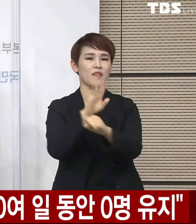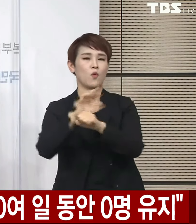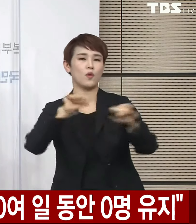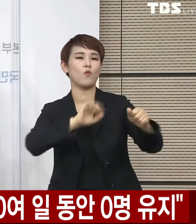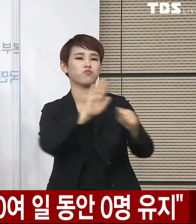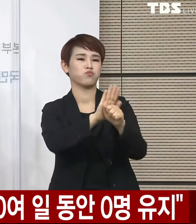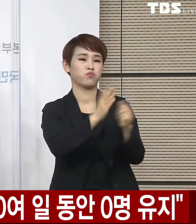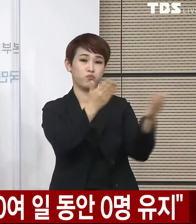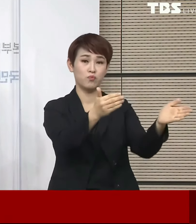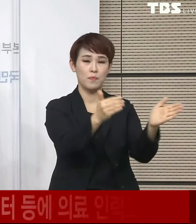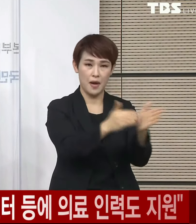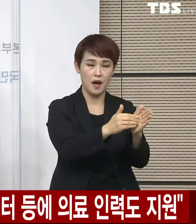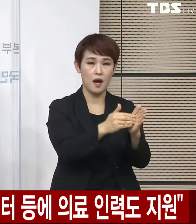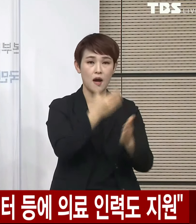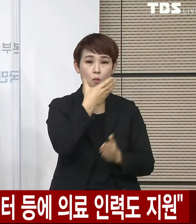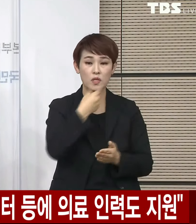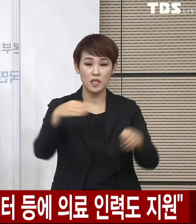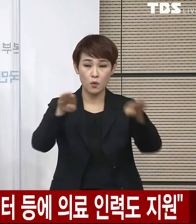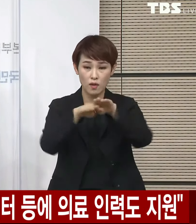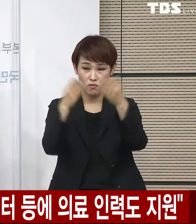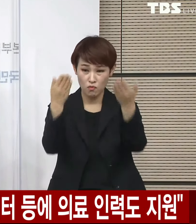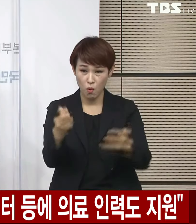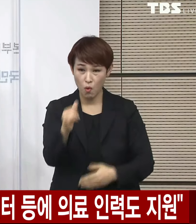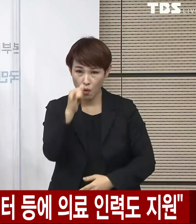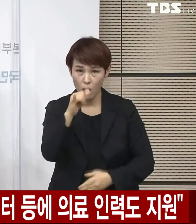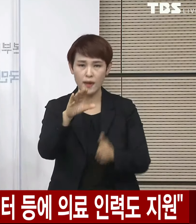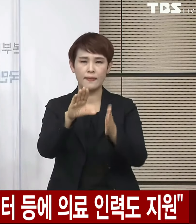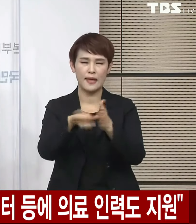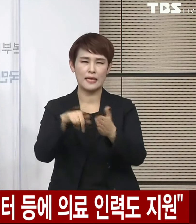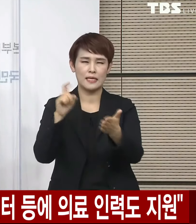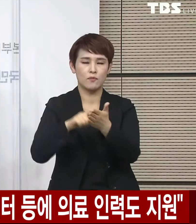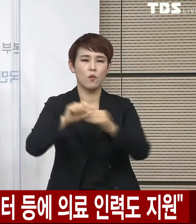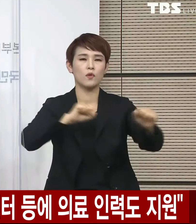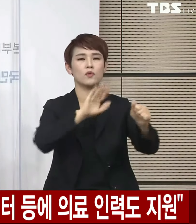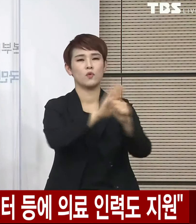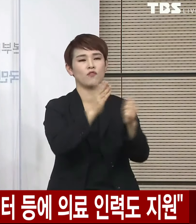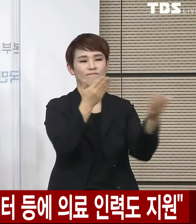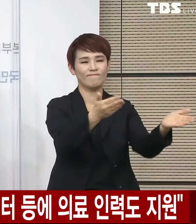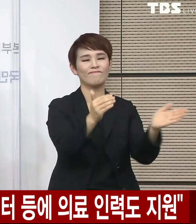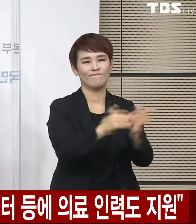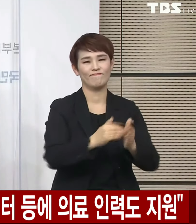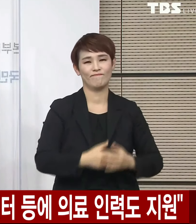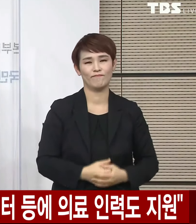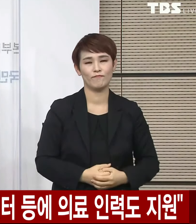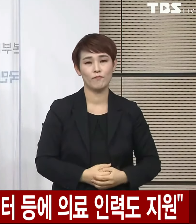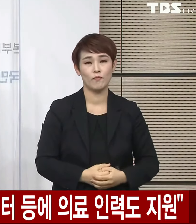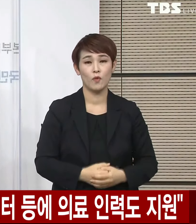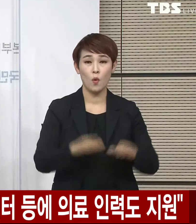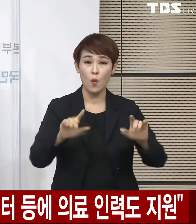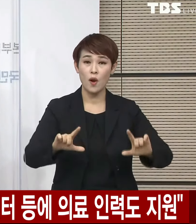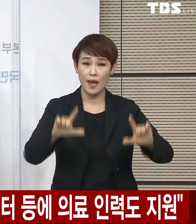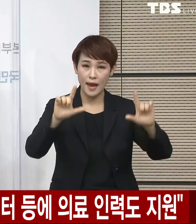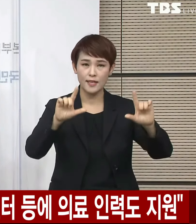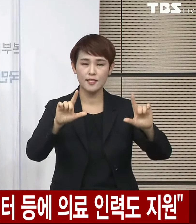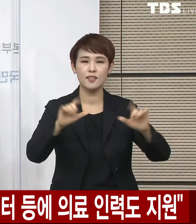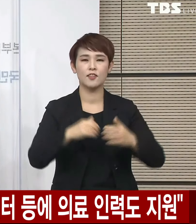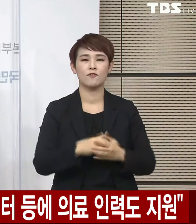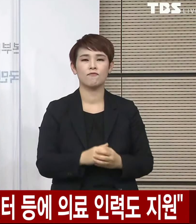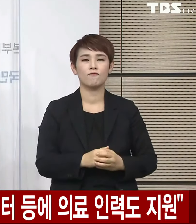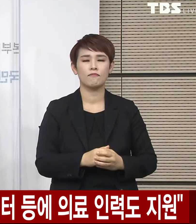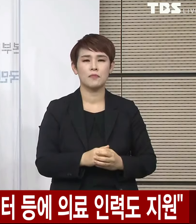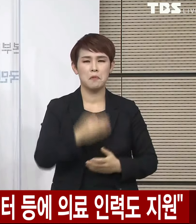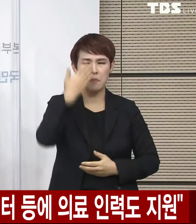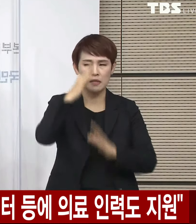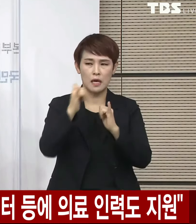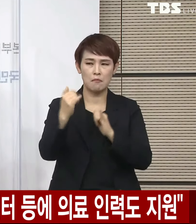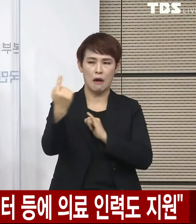제공하고 복지기관 휴관 시 긴급 활동 지원을 제공하였습니다. 올해는 이에 더해 낯선